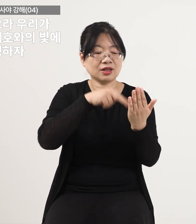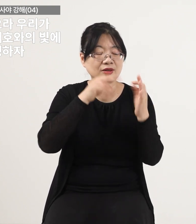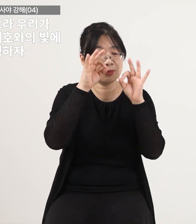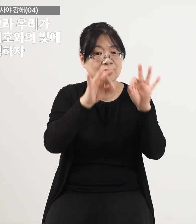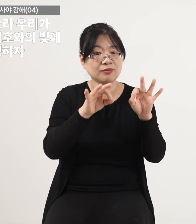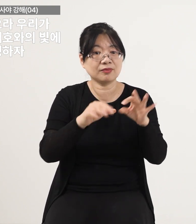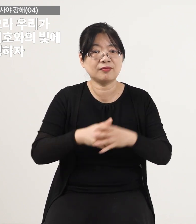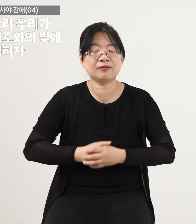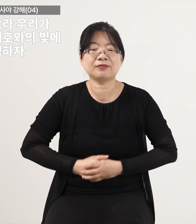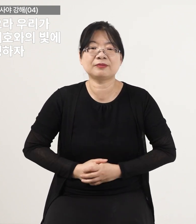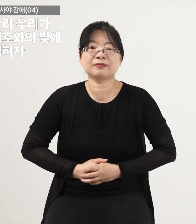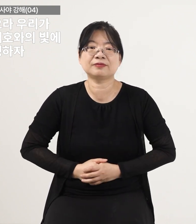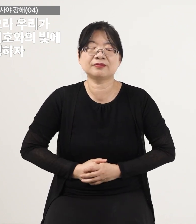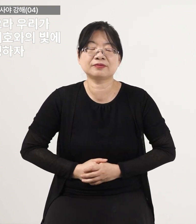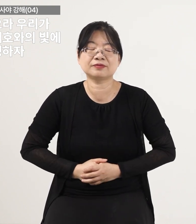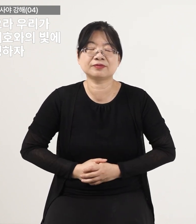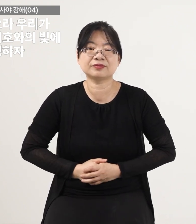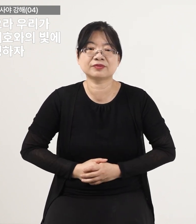보십시다.